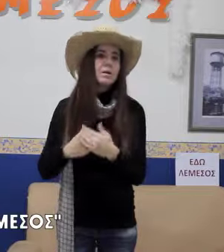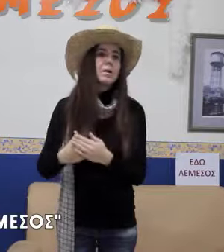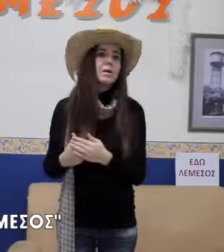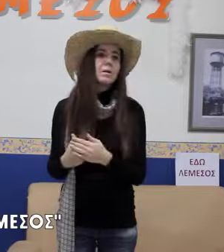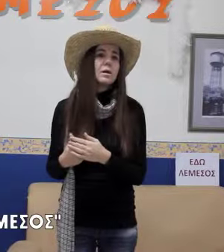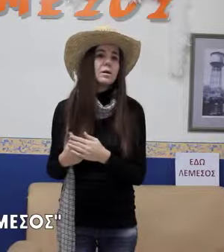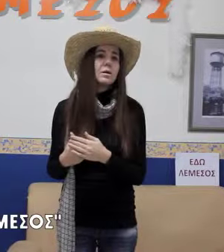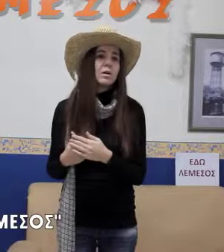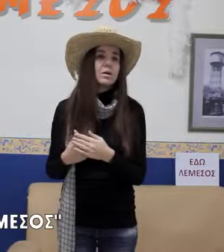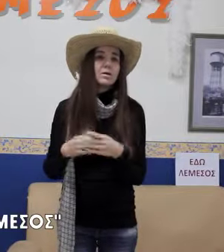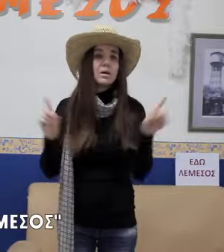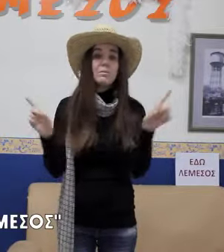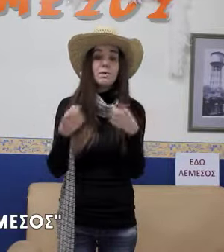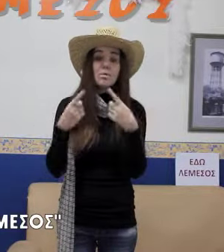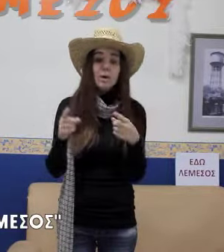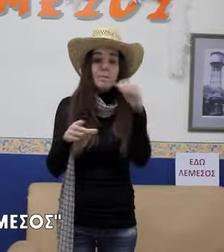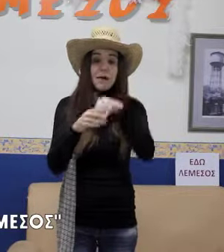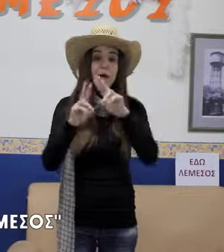με το μουσικό εργαστήρι